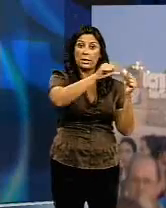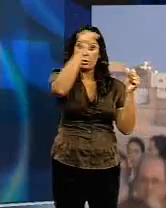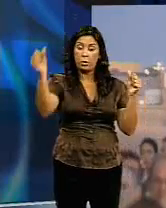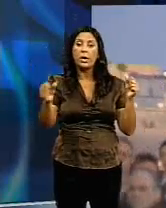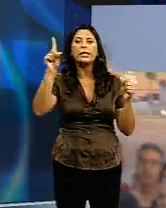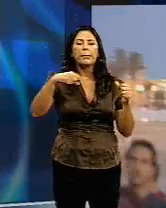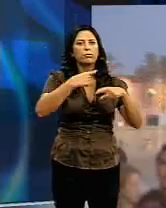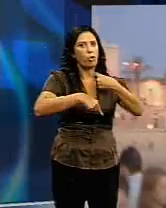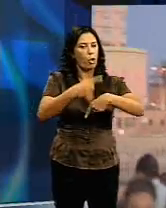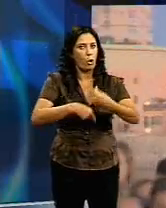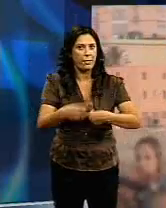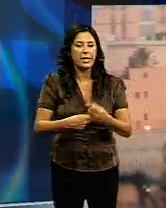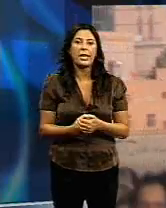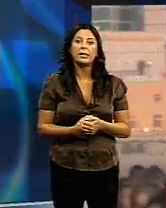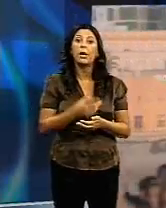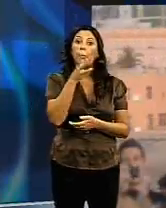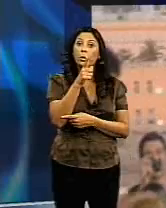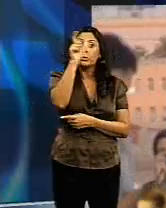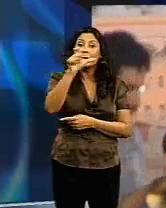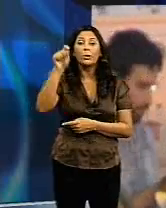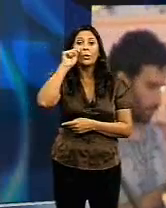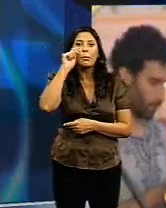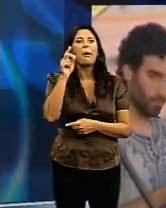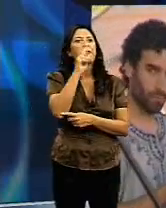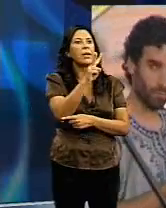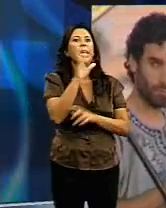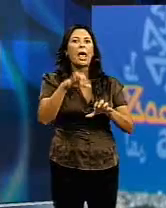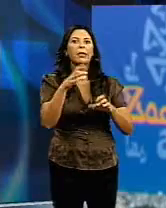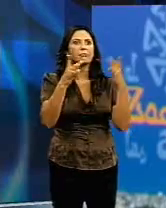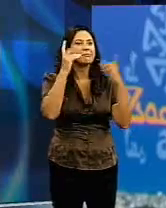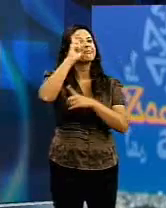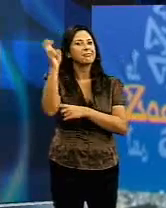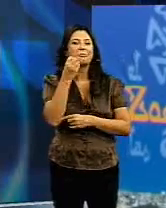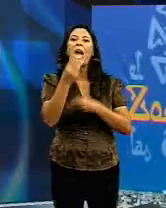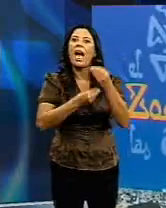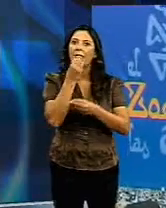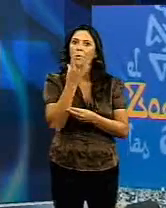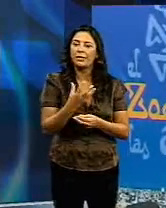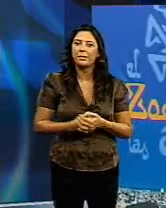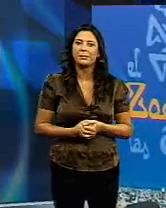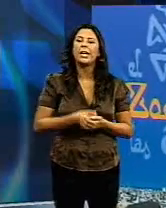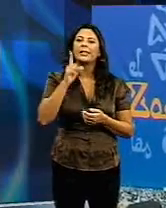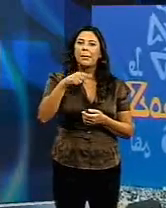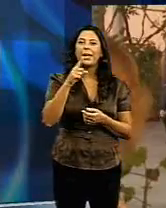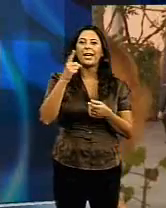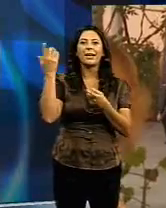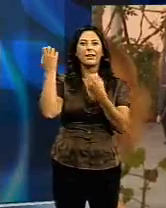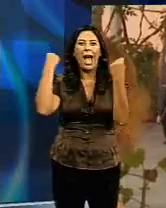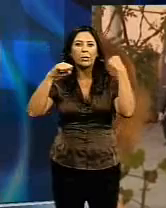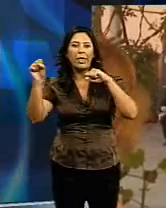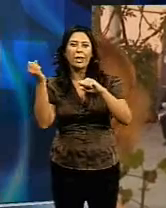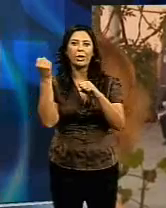los días ha hecho que el visitante reconozca el buen hacer de la ciudad. También las actuaciones en diferentes espacios promovidos